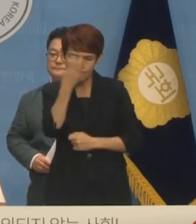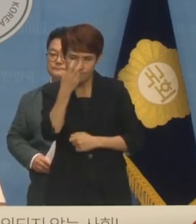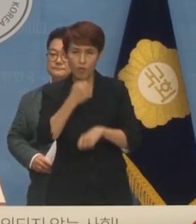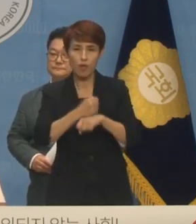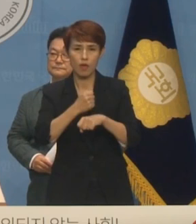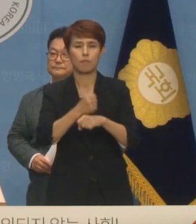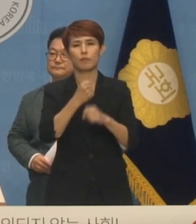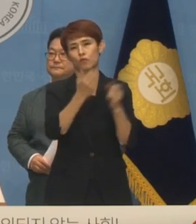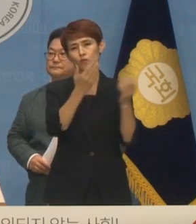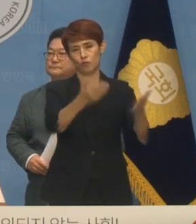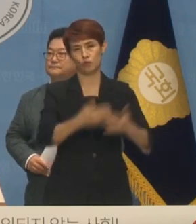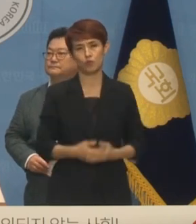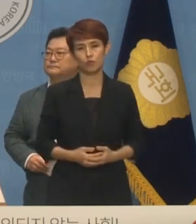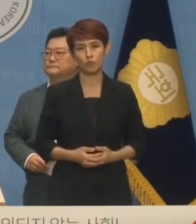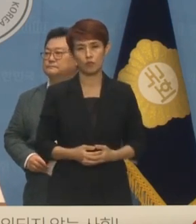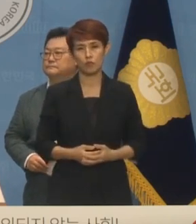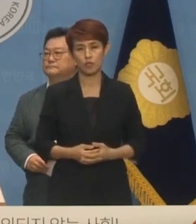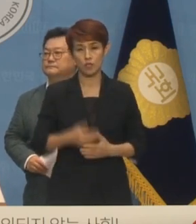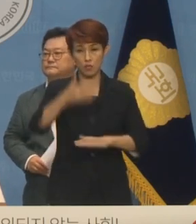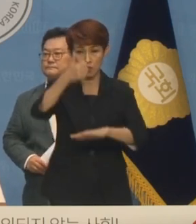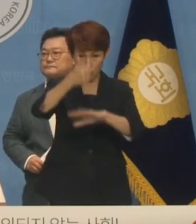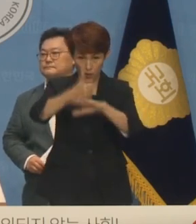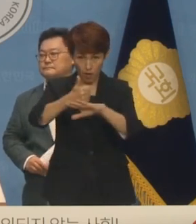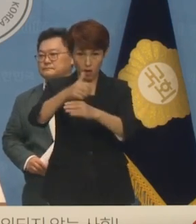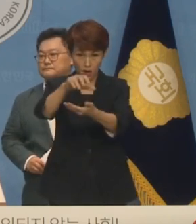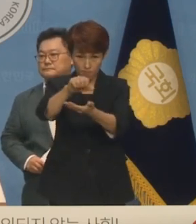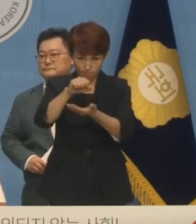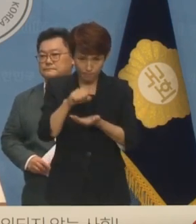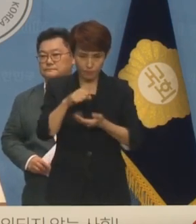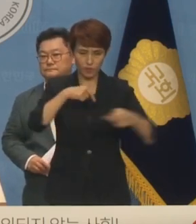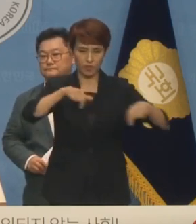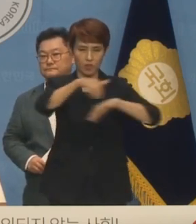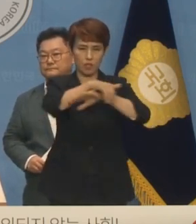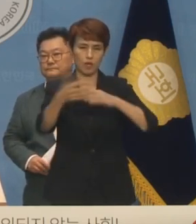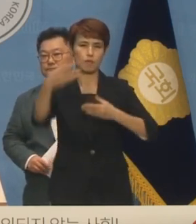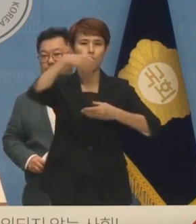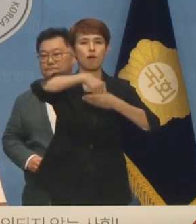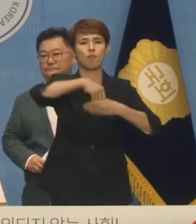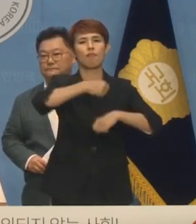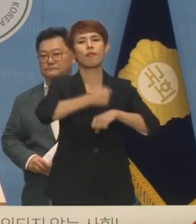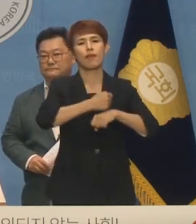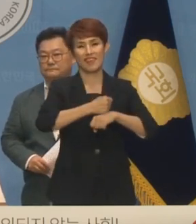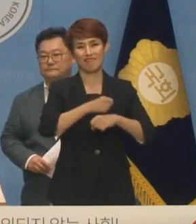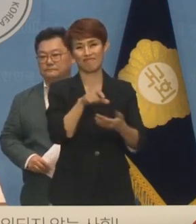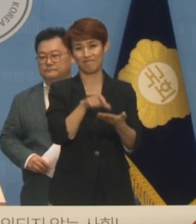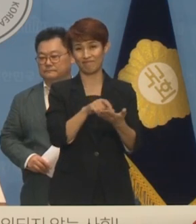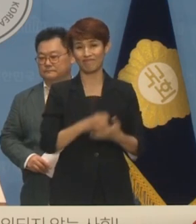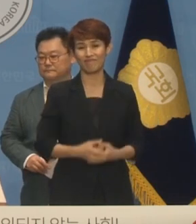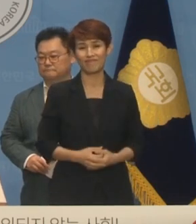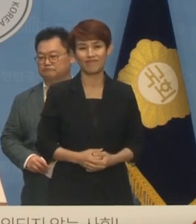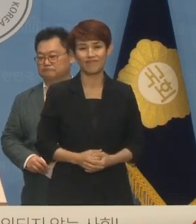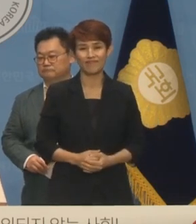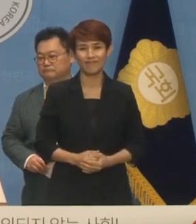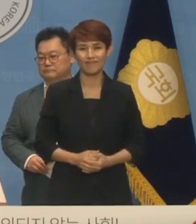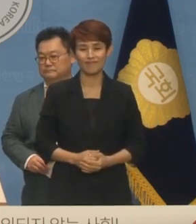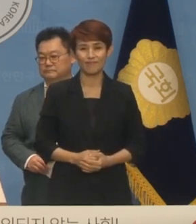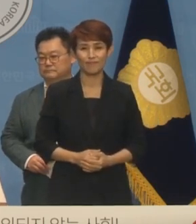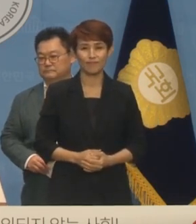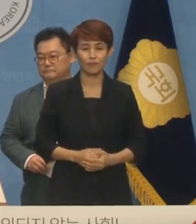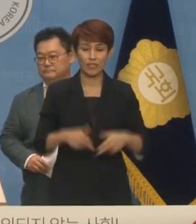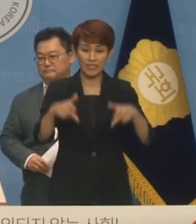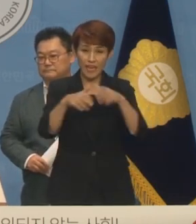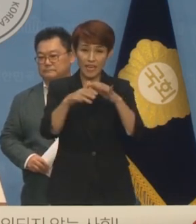하고 장애 영향평가의 결과를 반드시 정책에 반영하도록 의무화하였습니다. 또한